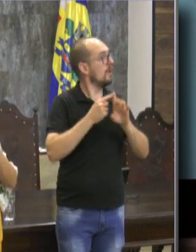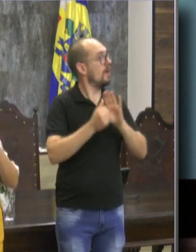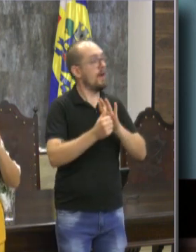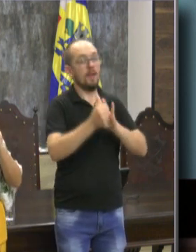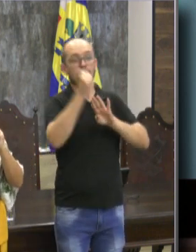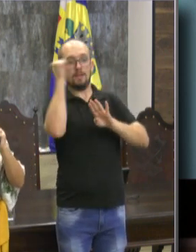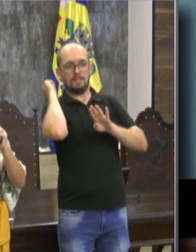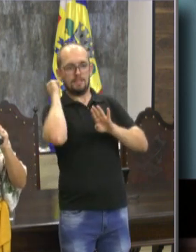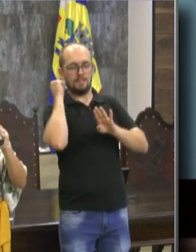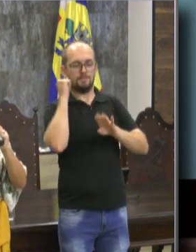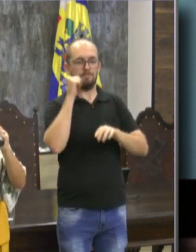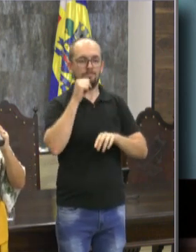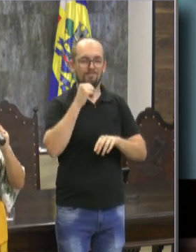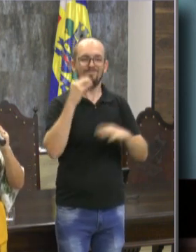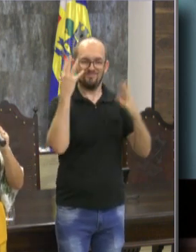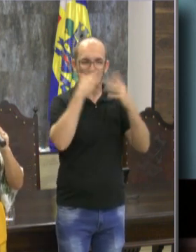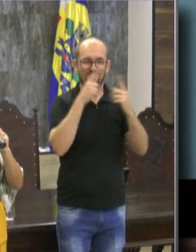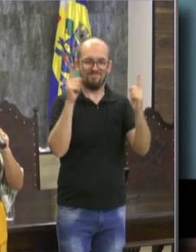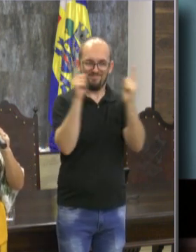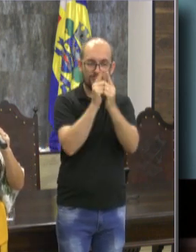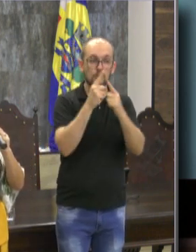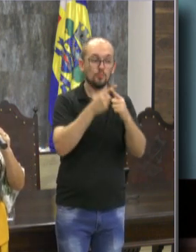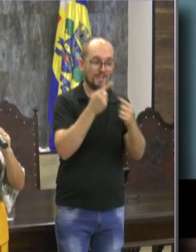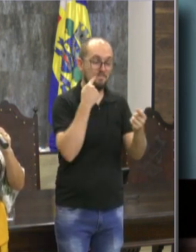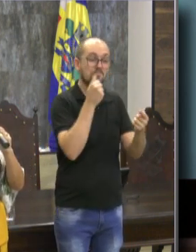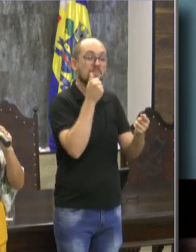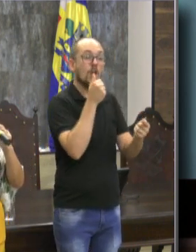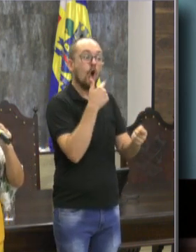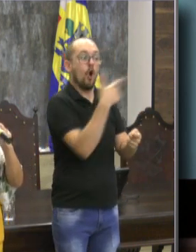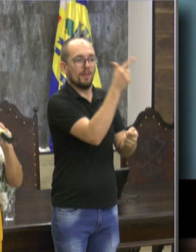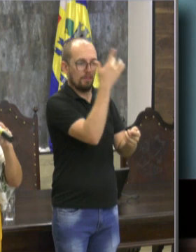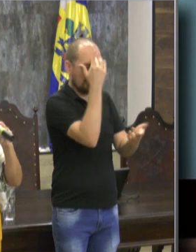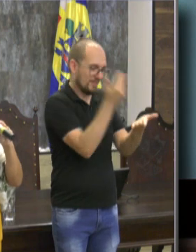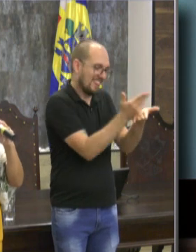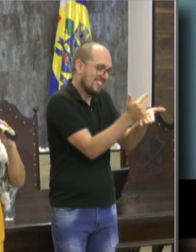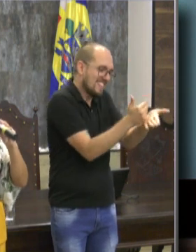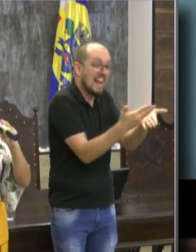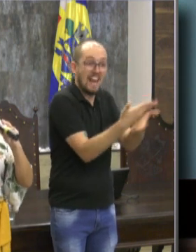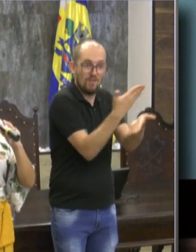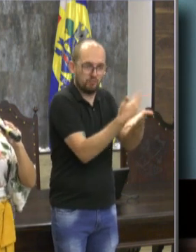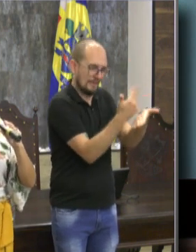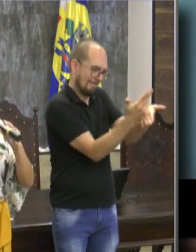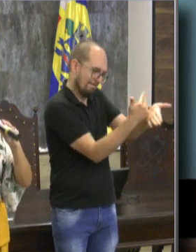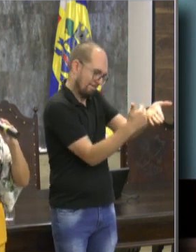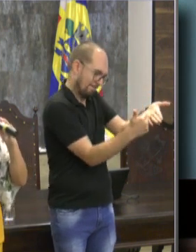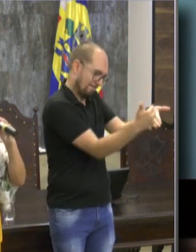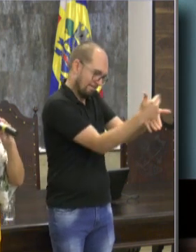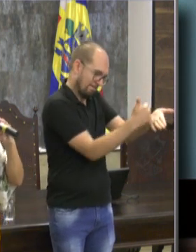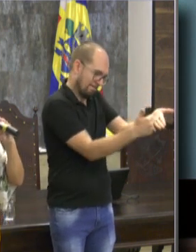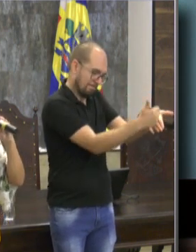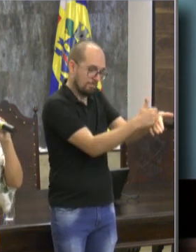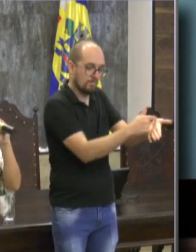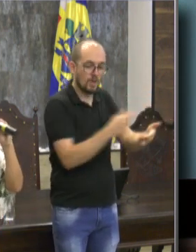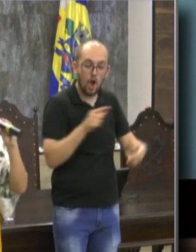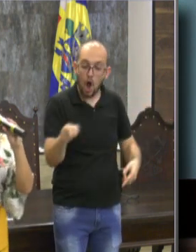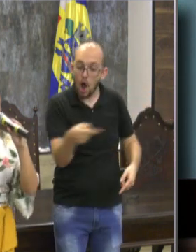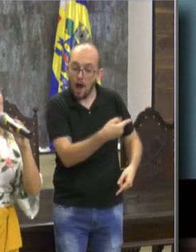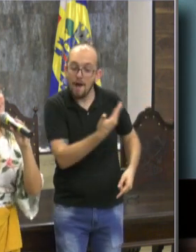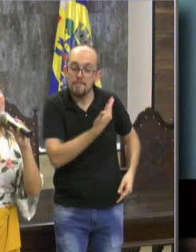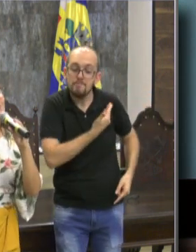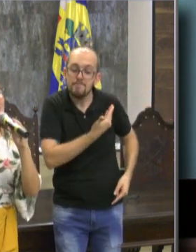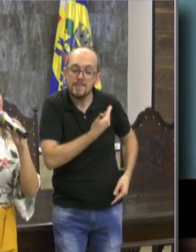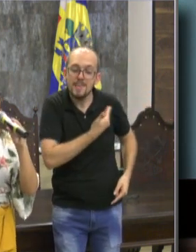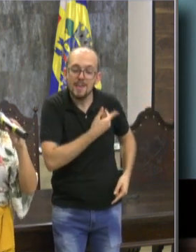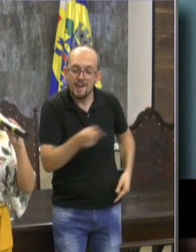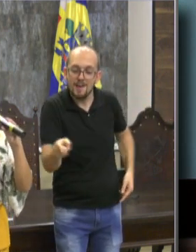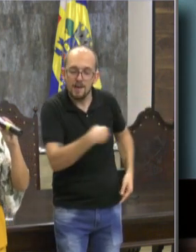se encontrou com a ilustradora do livro, que é uma criança. Eu apresentei essa ilustradora como amiga, E aí, na hora, ele já deu o rosto para